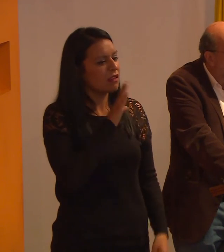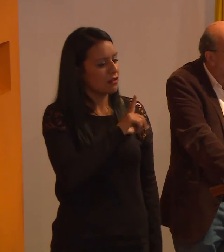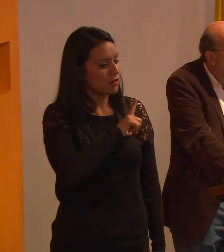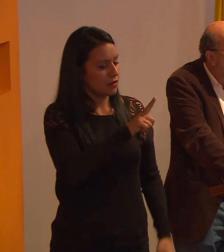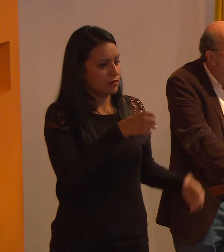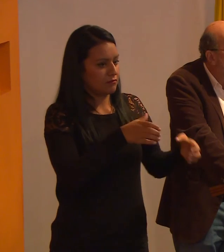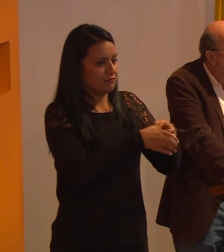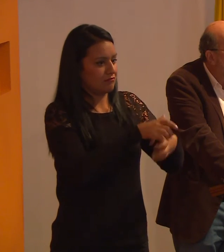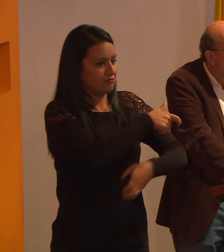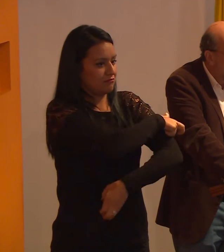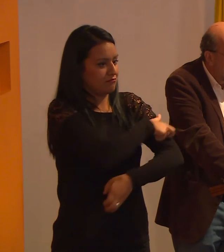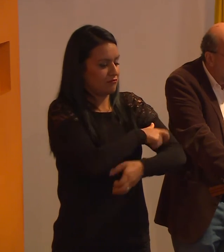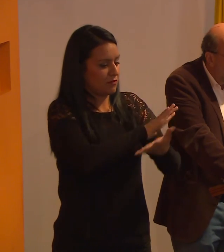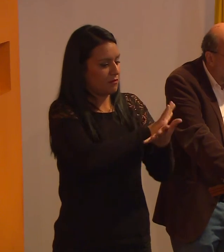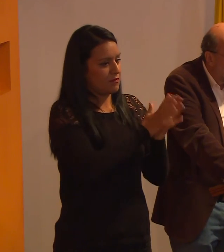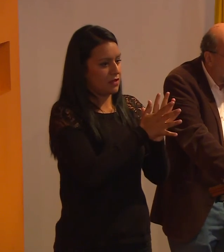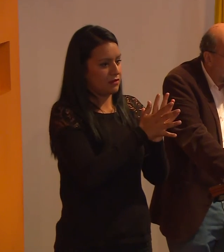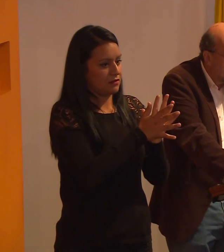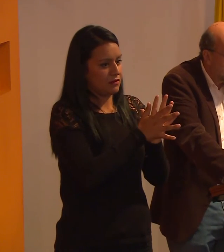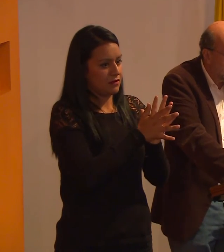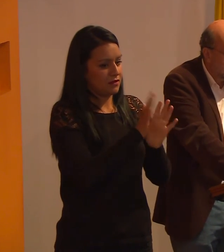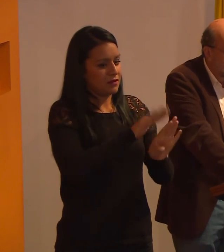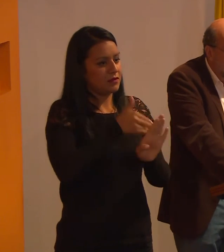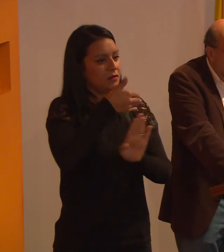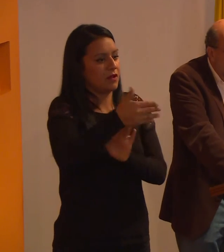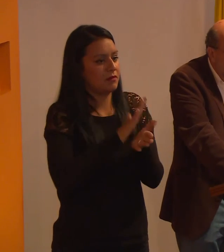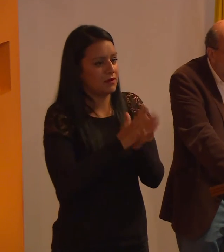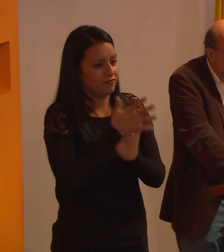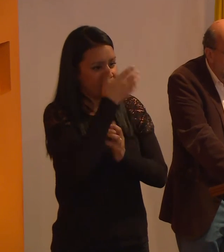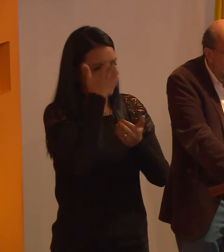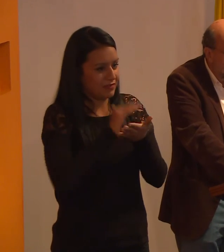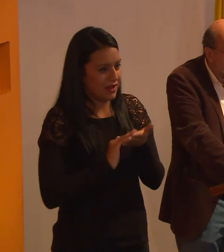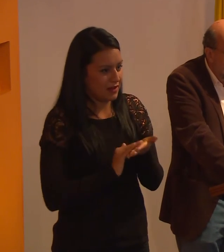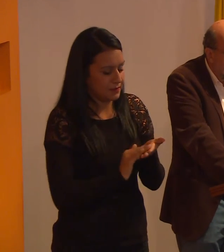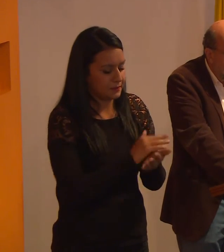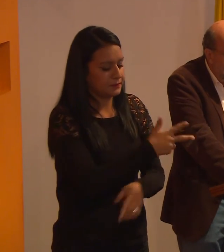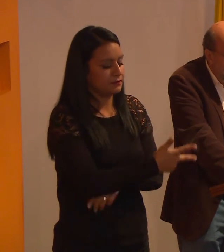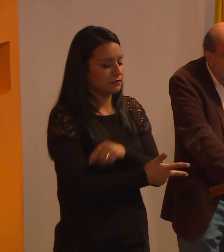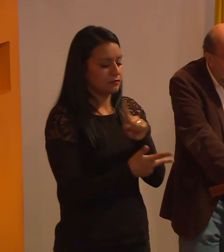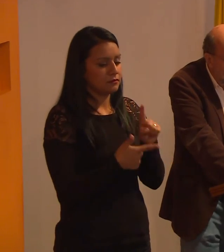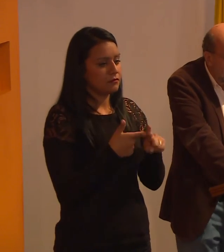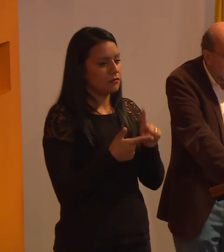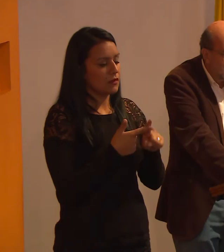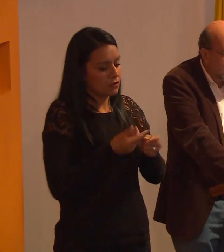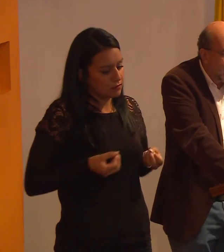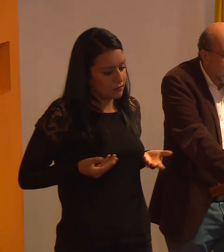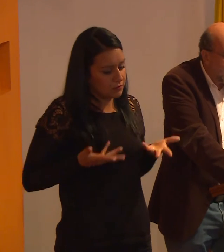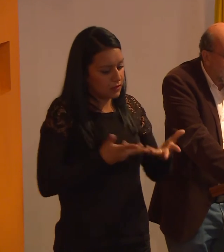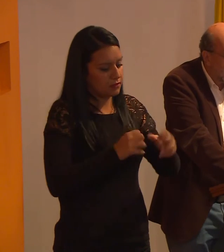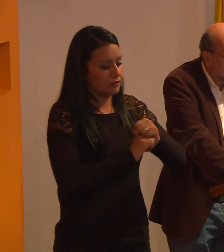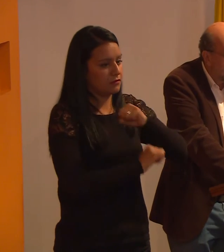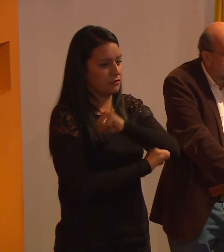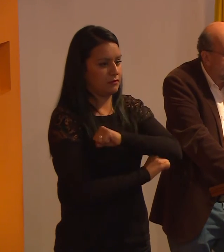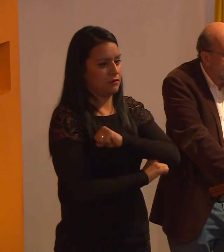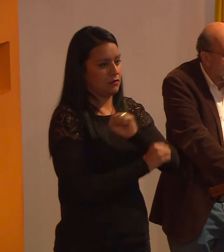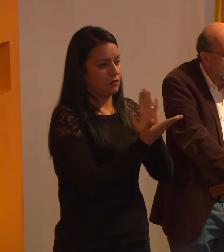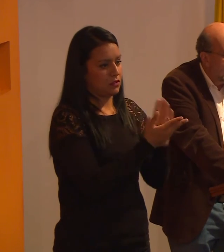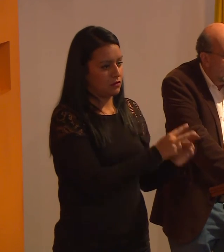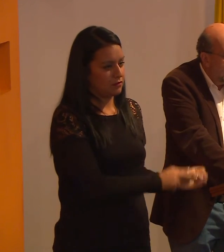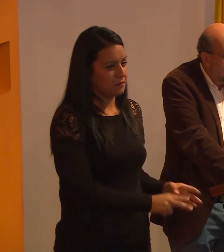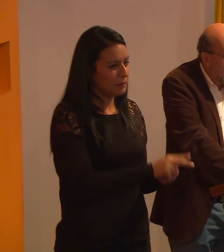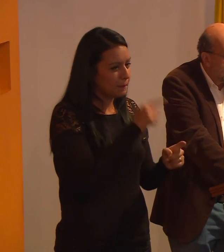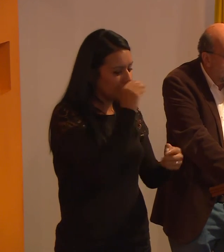el contexto de paz y posconflicto, contribuir al fortalecimiento de la educación